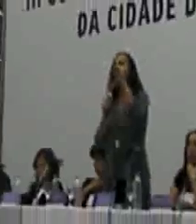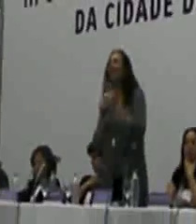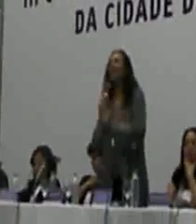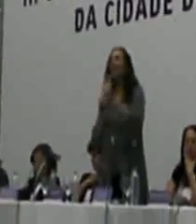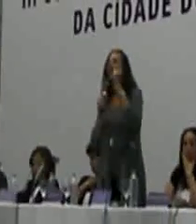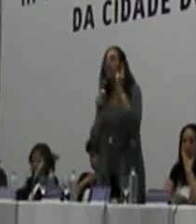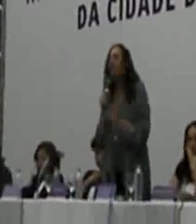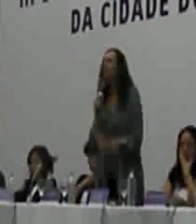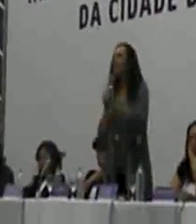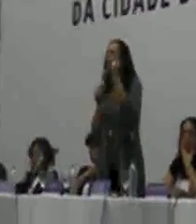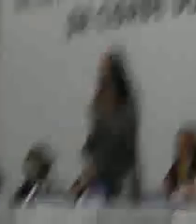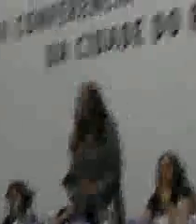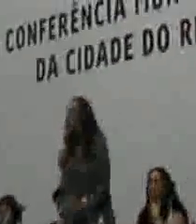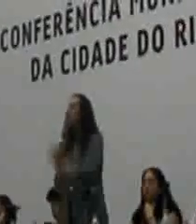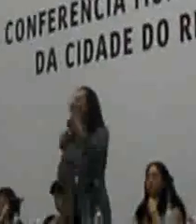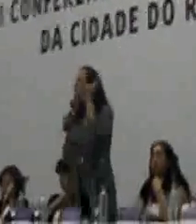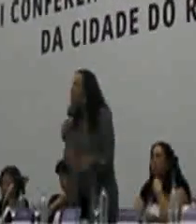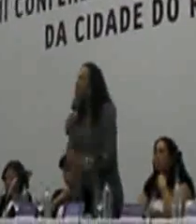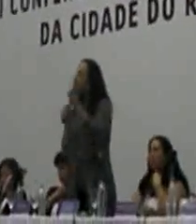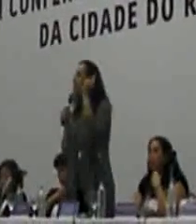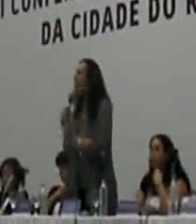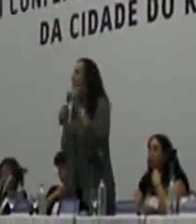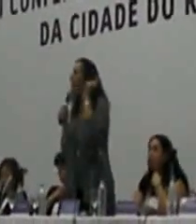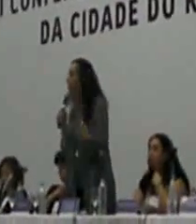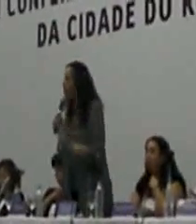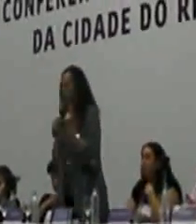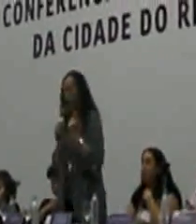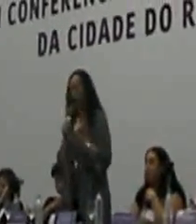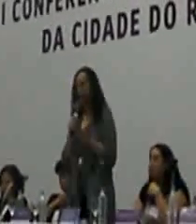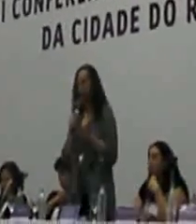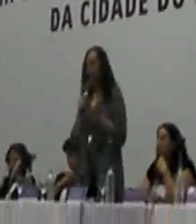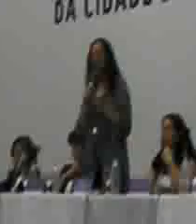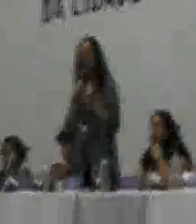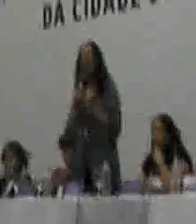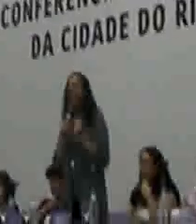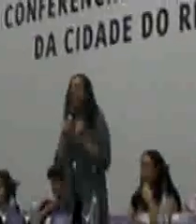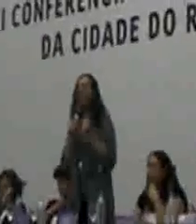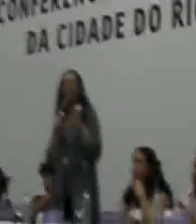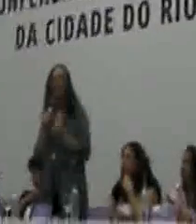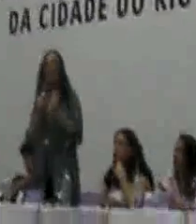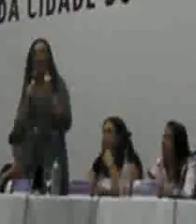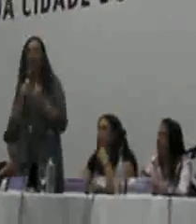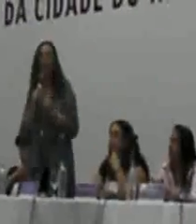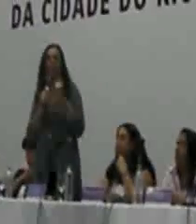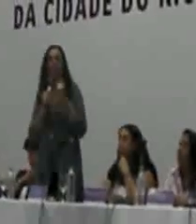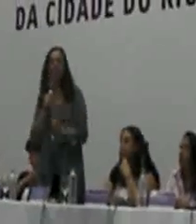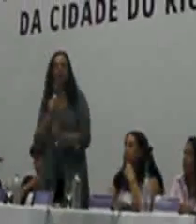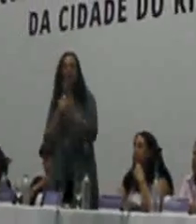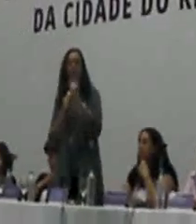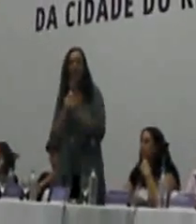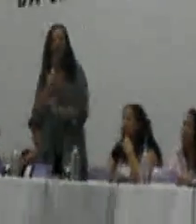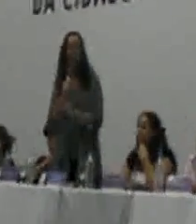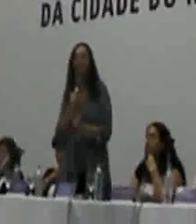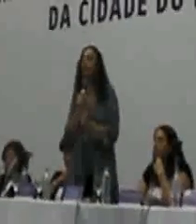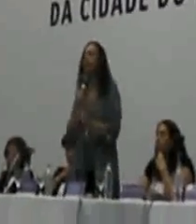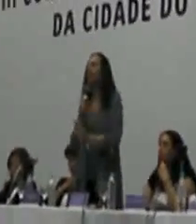e para as crianças e jovens vítimas do lar violento. Então, não tem que ter apenas assistência